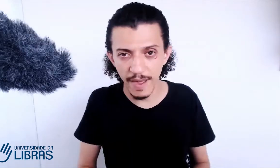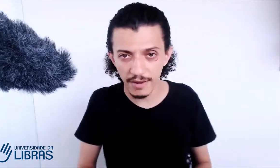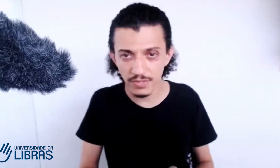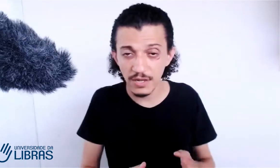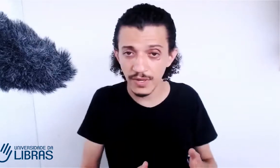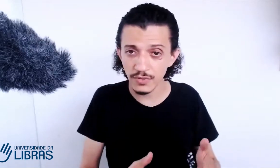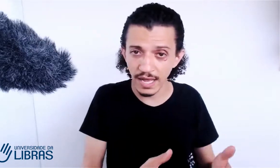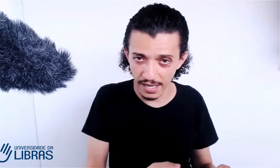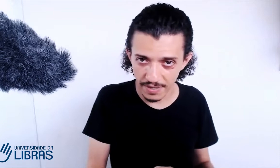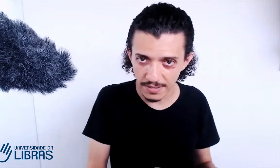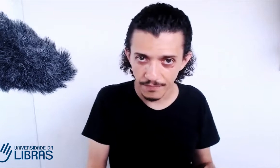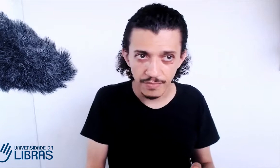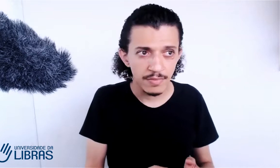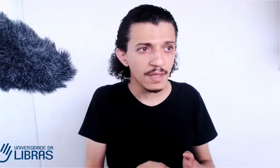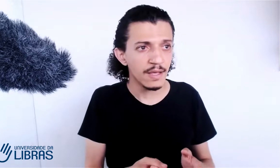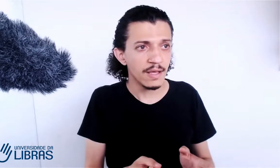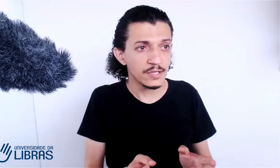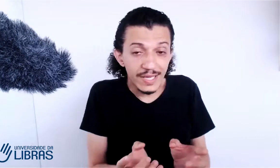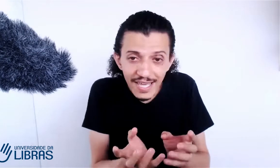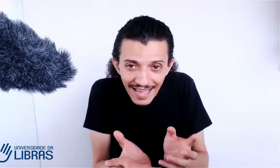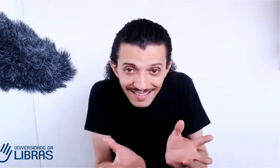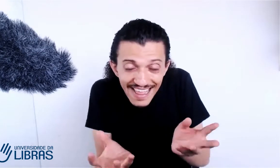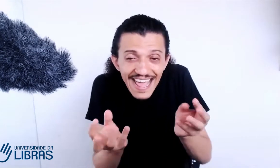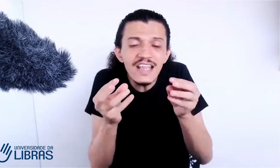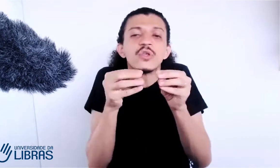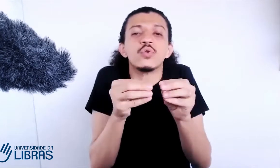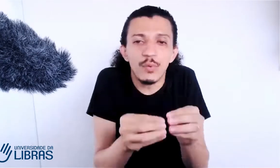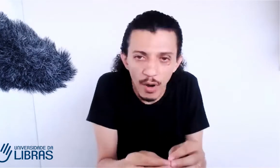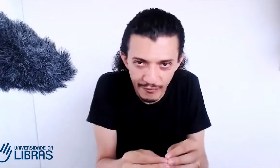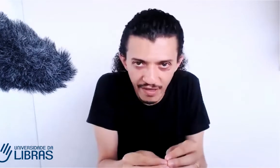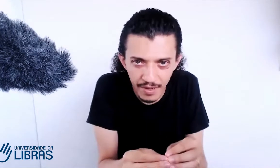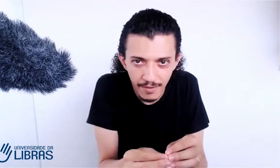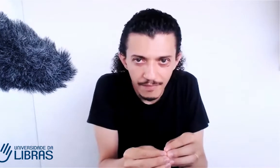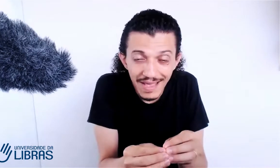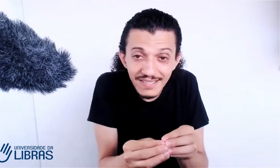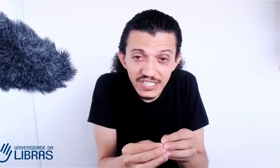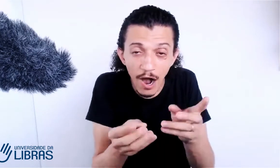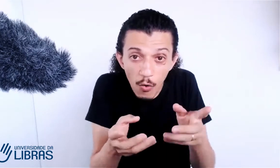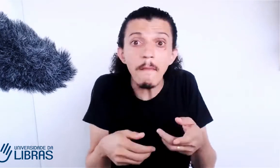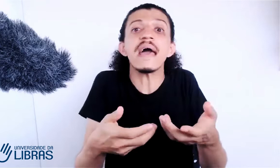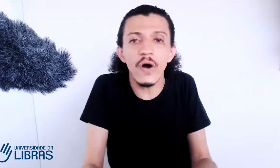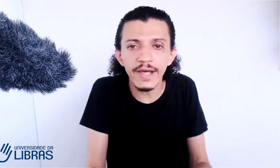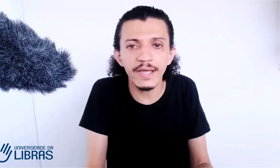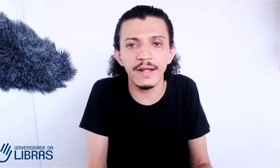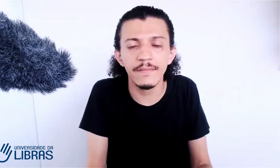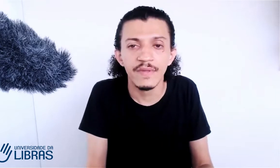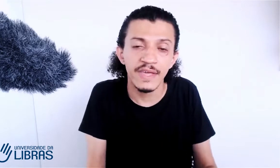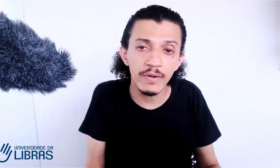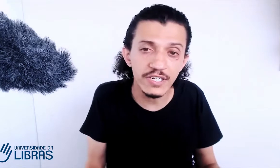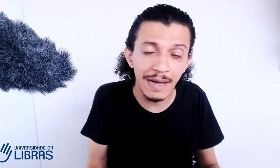aspectos linguísticos da Libras. Só que, dentro do morfema, existe algo menor ainda, que é o que é chamado